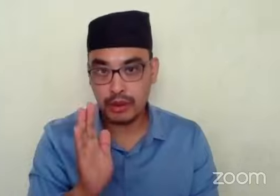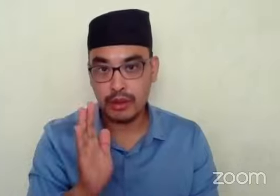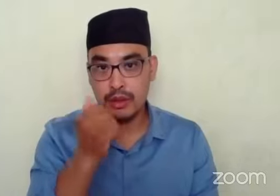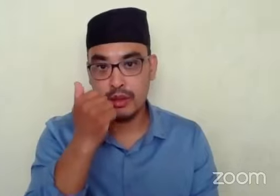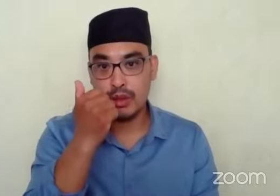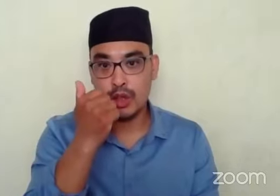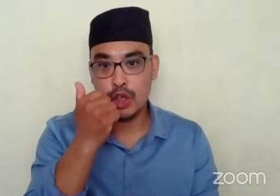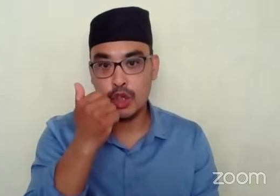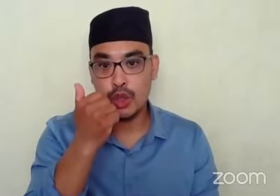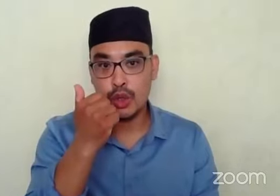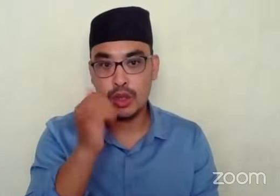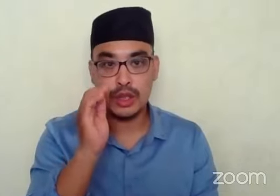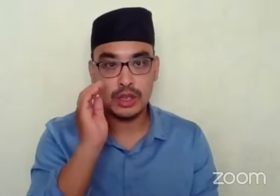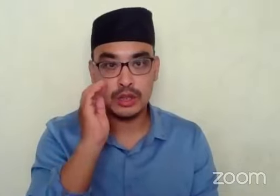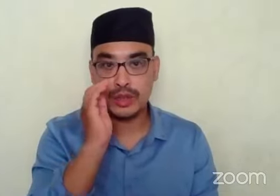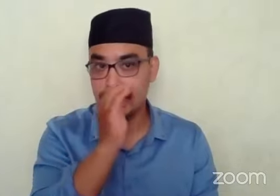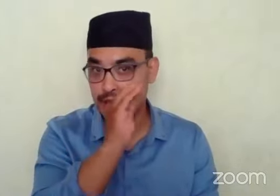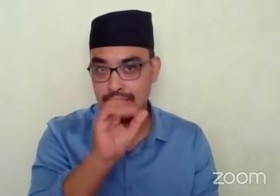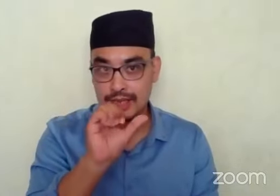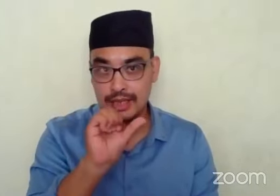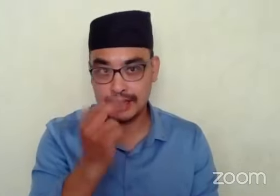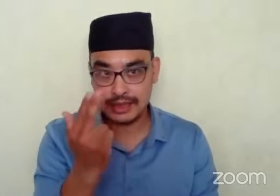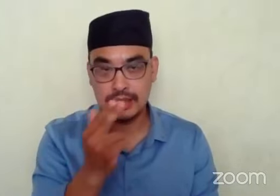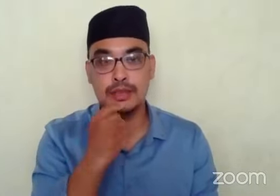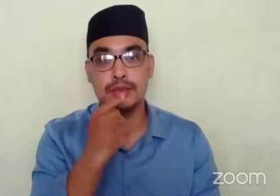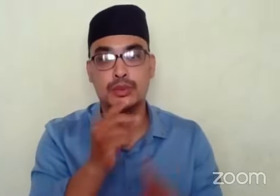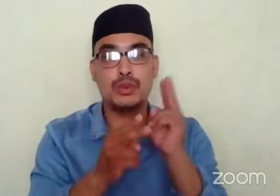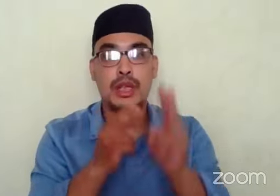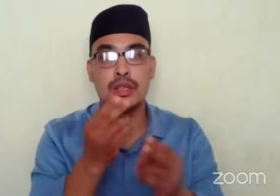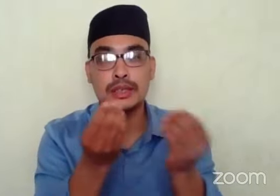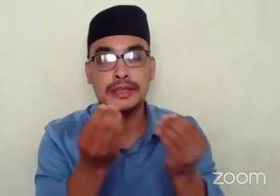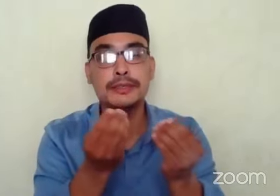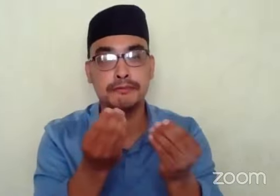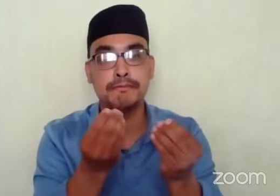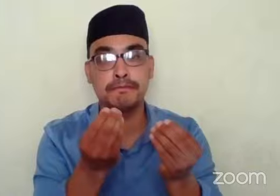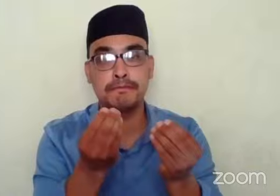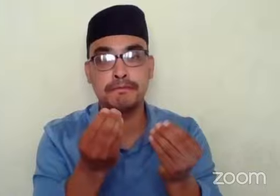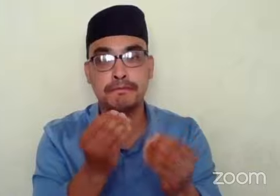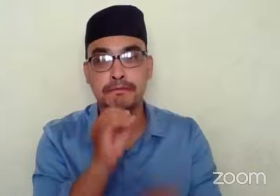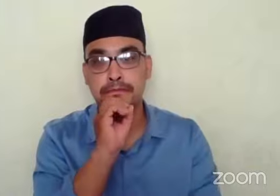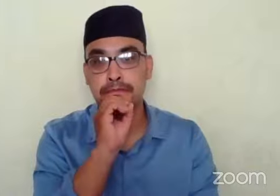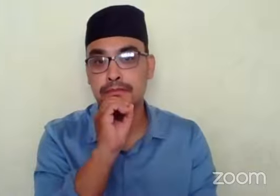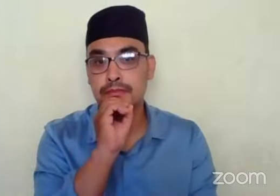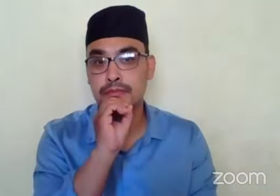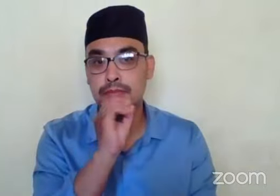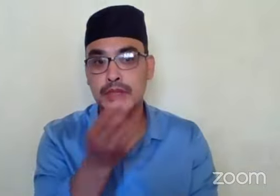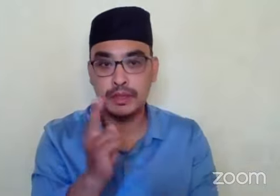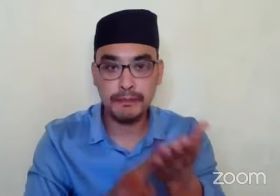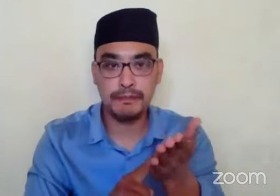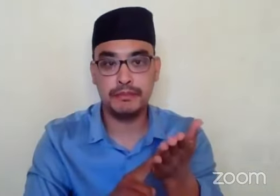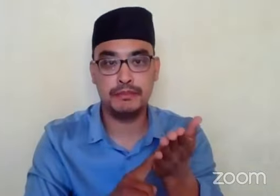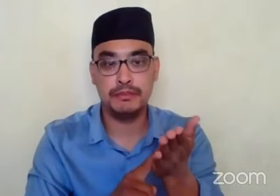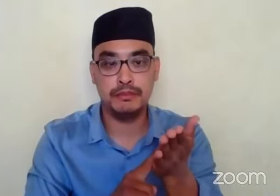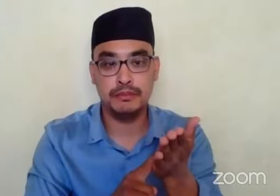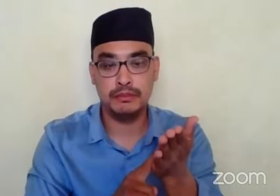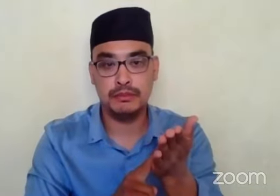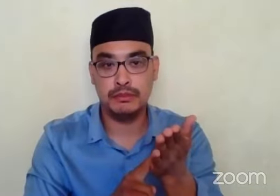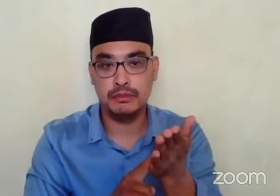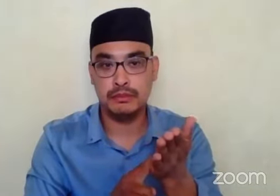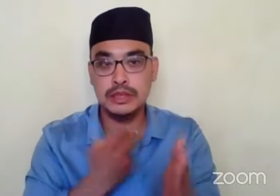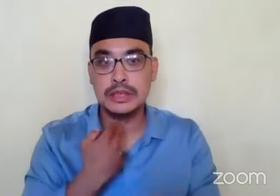तर सरिताजीले उठाउनु भएको केही कुराहरूलाई चाहिँ मैले अलिकति उहाँको यो हुँदाखेरिको कुरामा एड्रेस गर्न हाइलाइटलाई